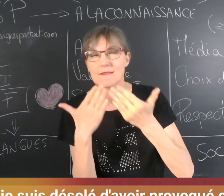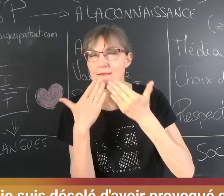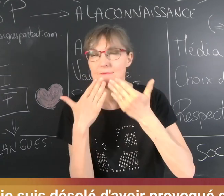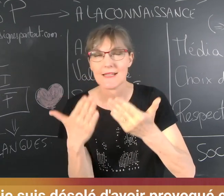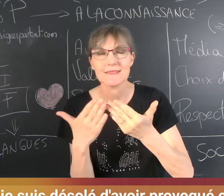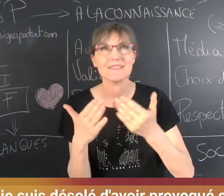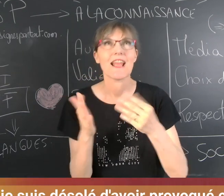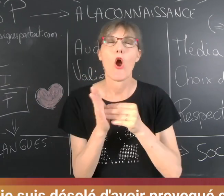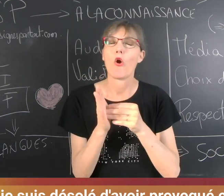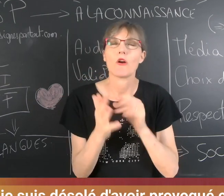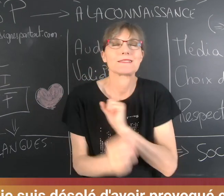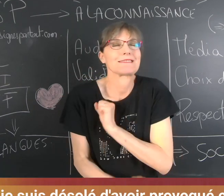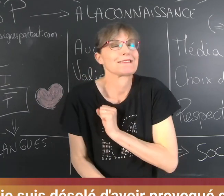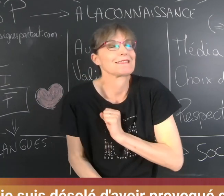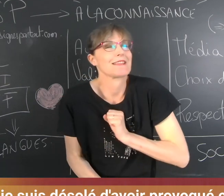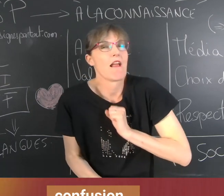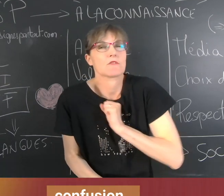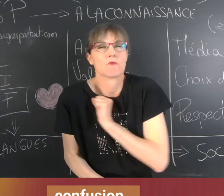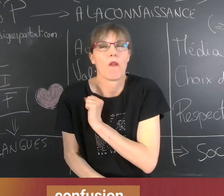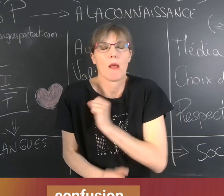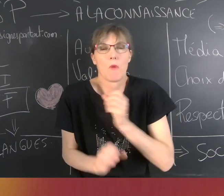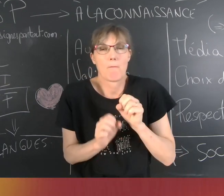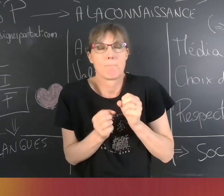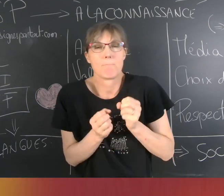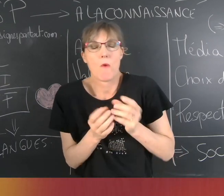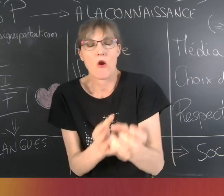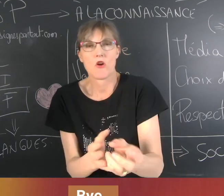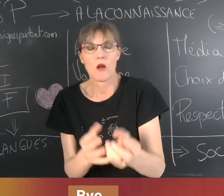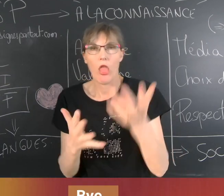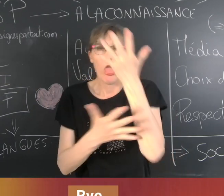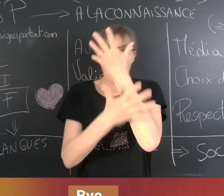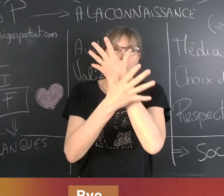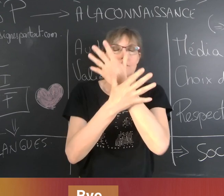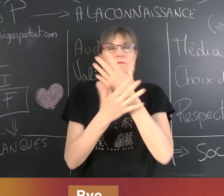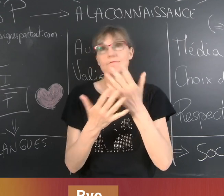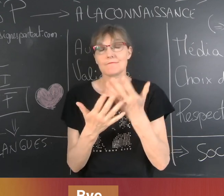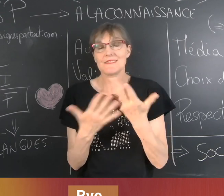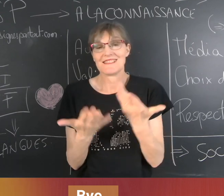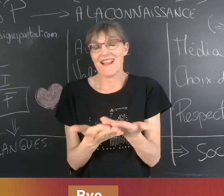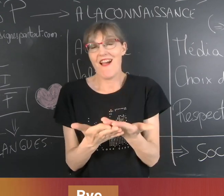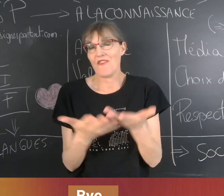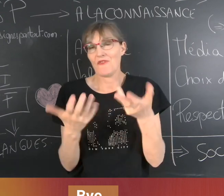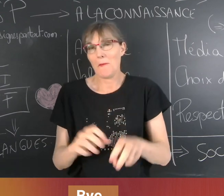commentaire. Vraiment, je suis désolée d'avoir provoqué un peu cette confusion. Allez, bye bye.